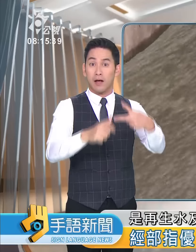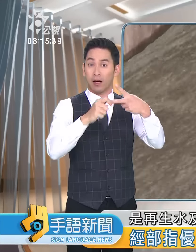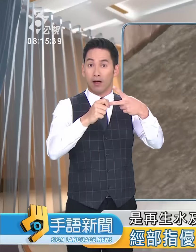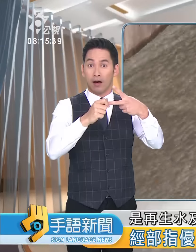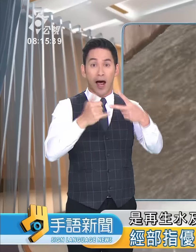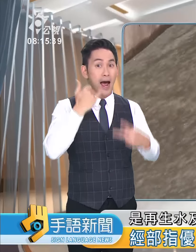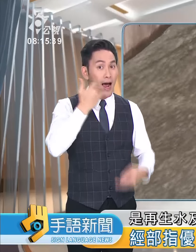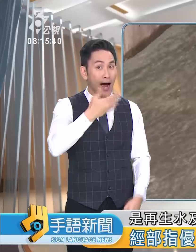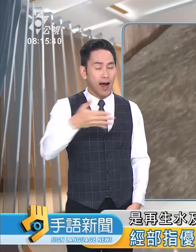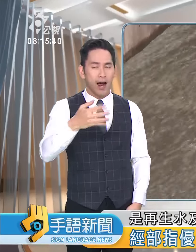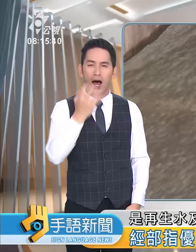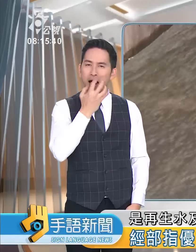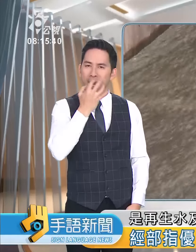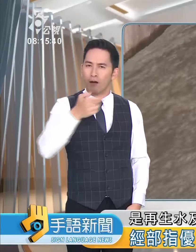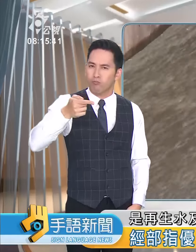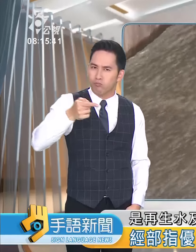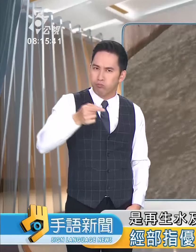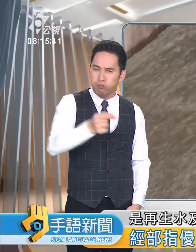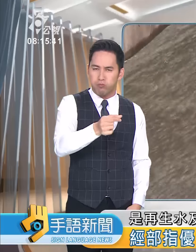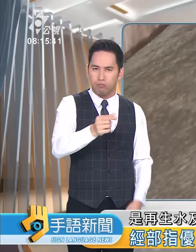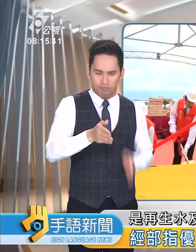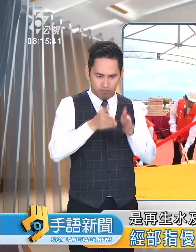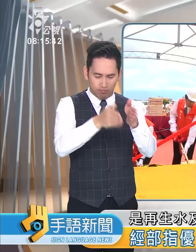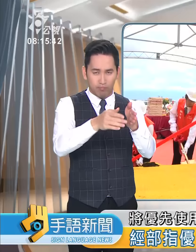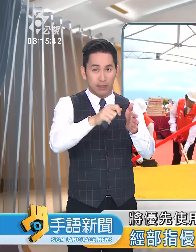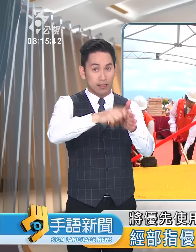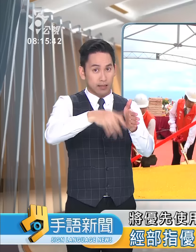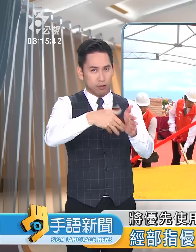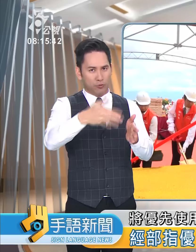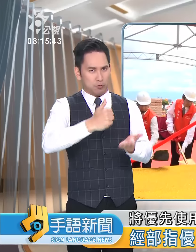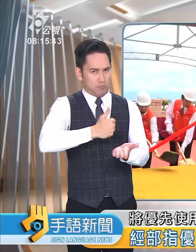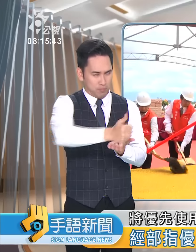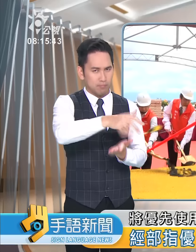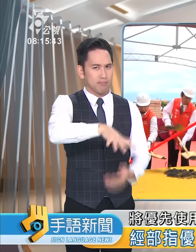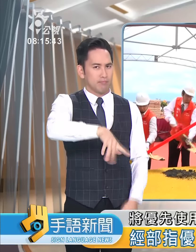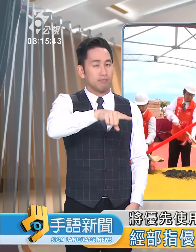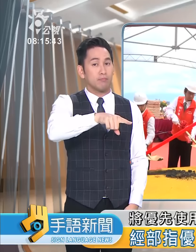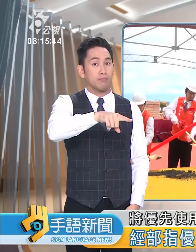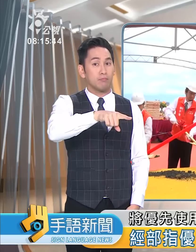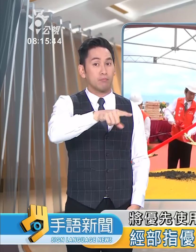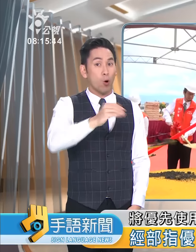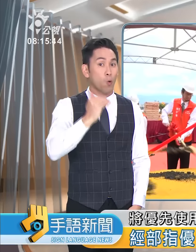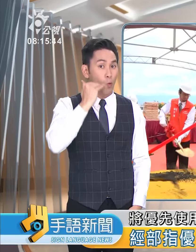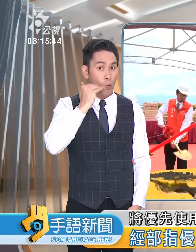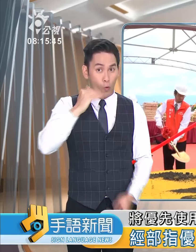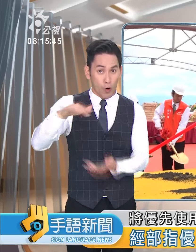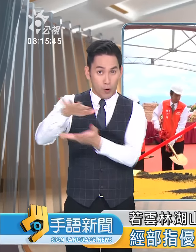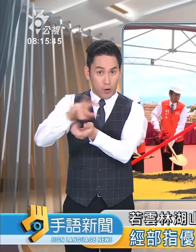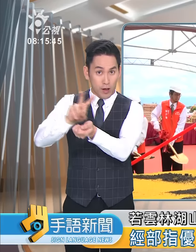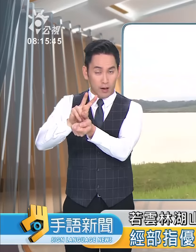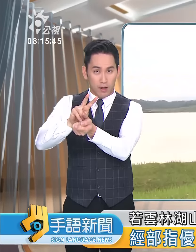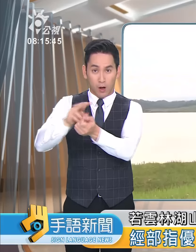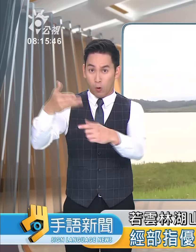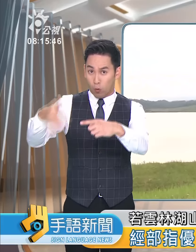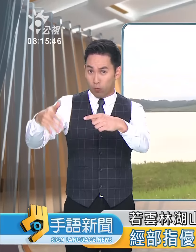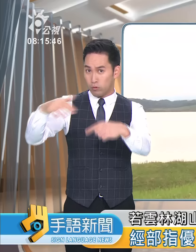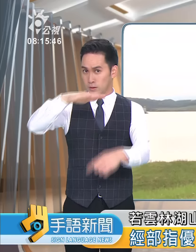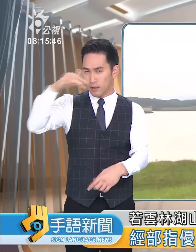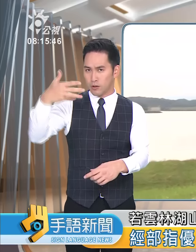生水及海淡水，将优先使用嘉义县水源。如果云林湖山